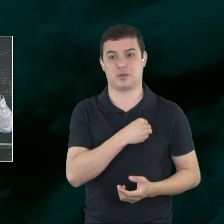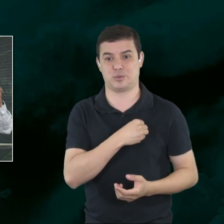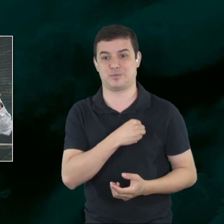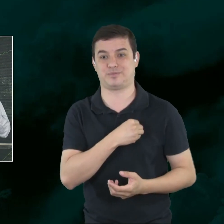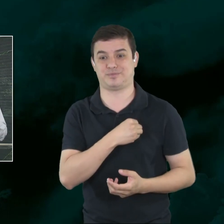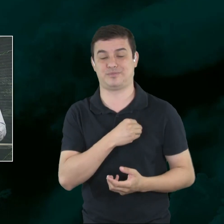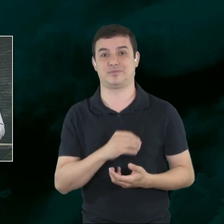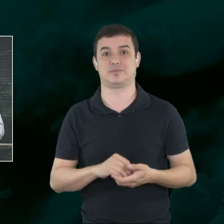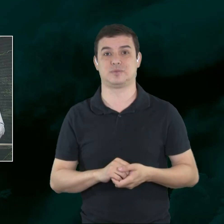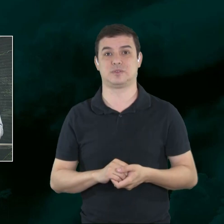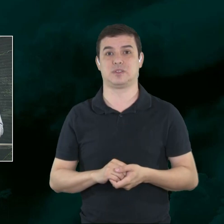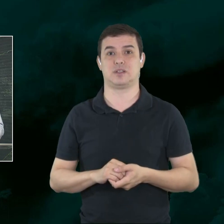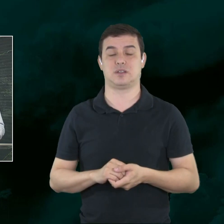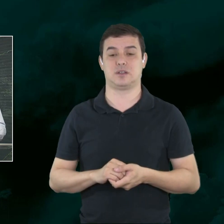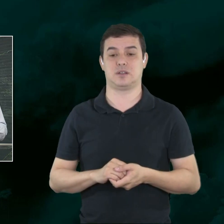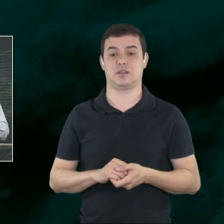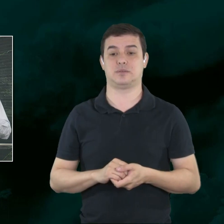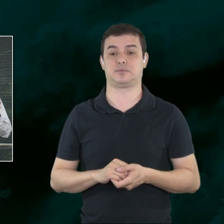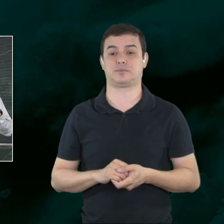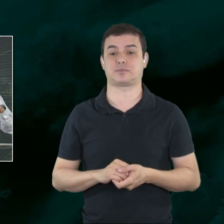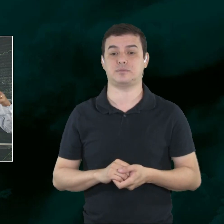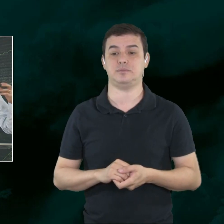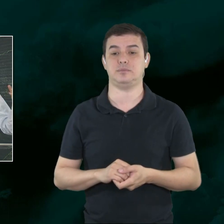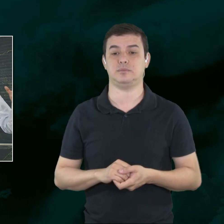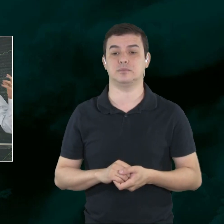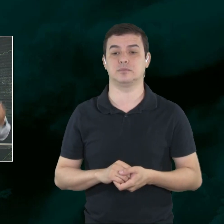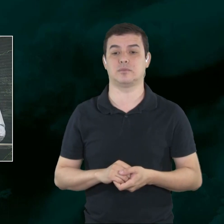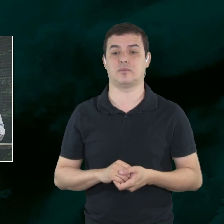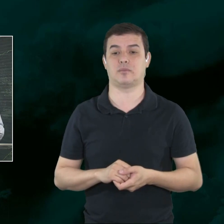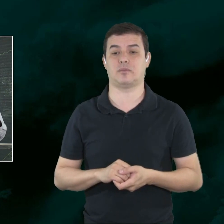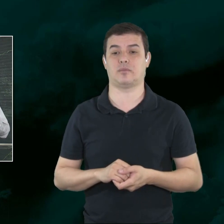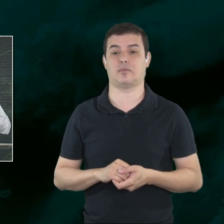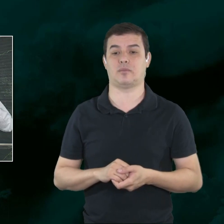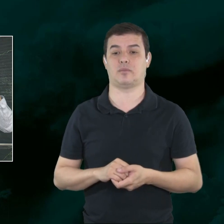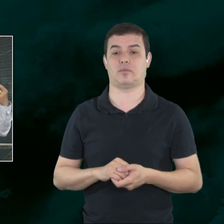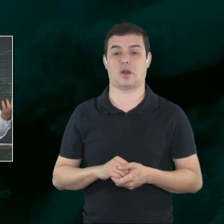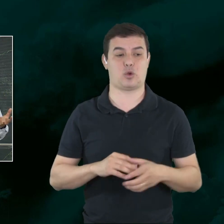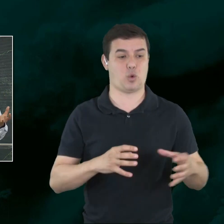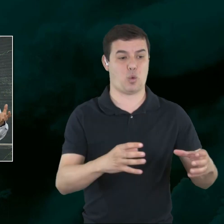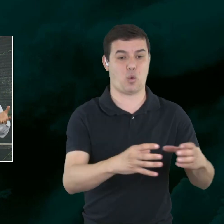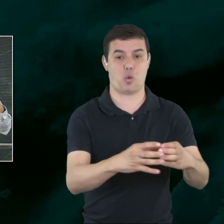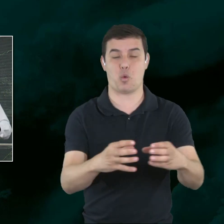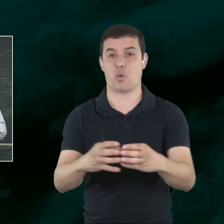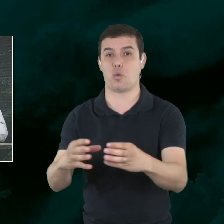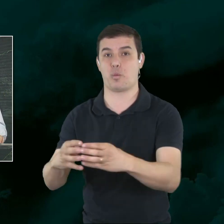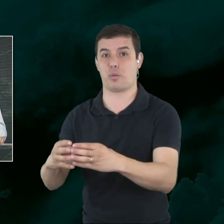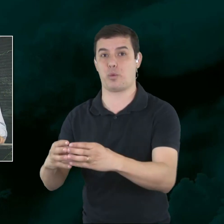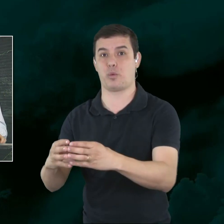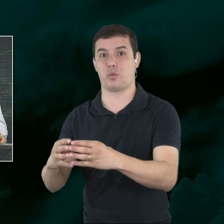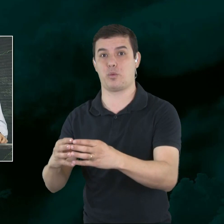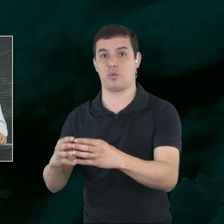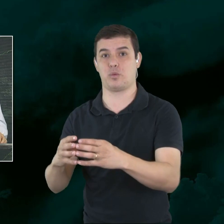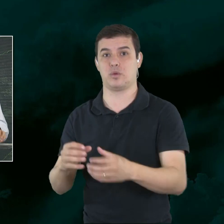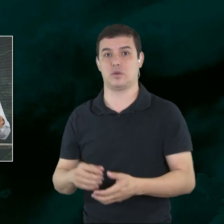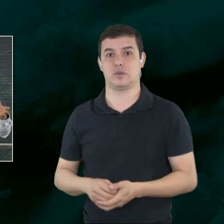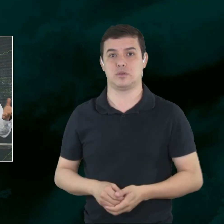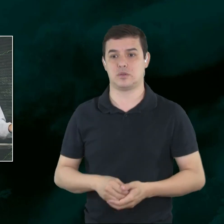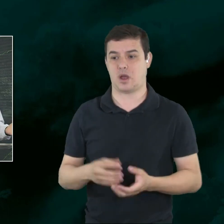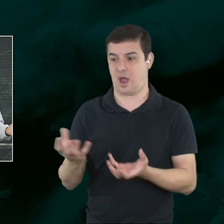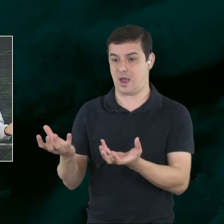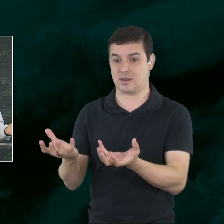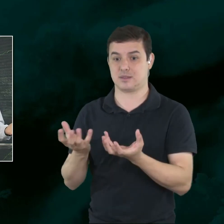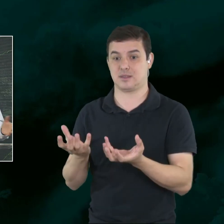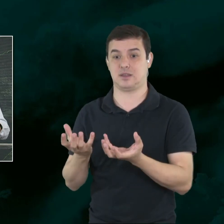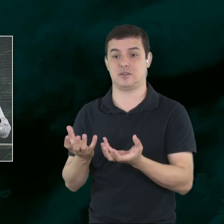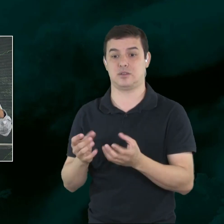de viver do jeito que eles vivem, eles querem que a maioria aceitem, eles querem que a maioria aprovem. Queridos irmãos, eles